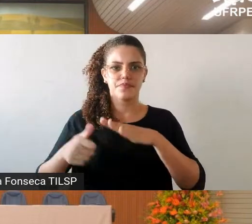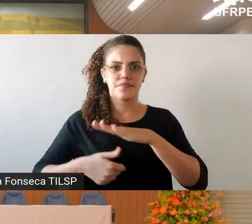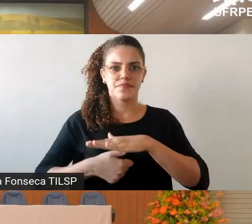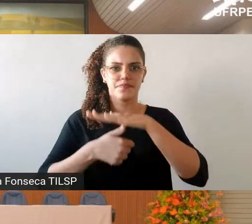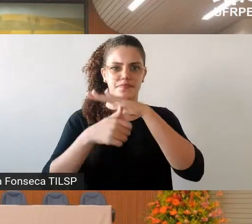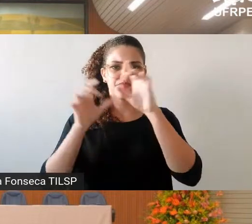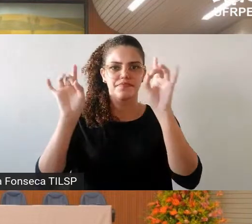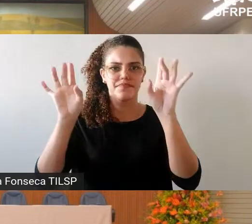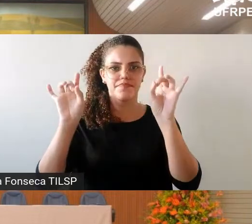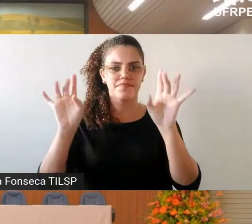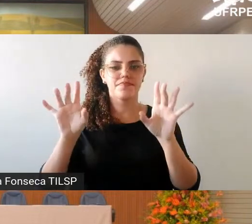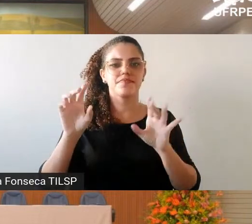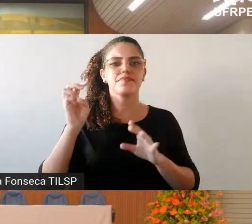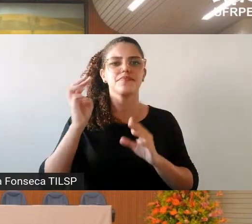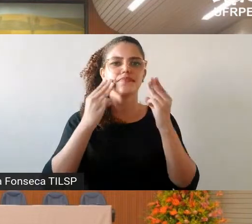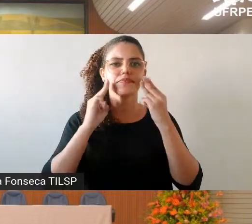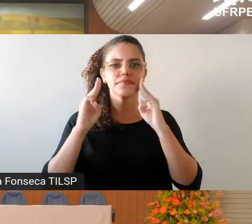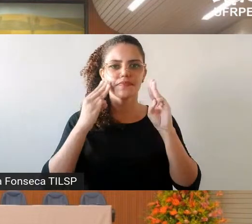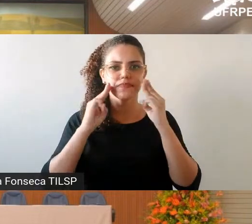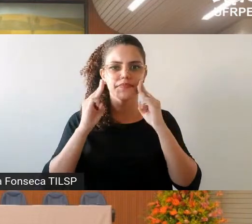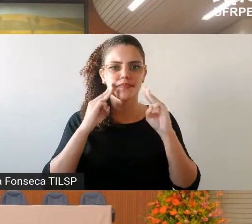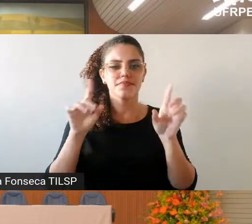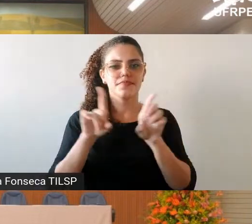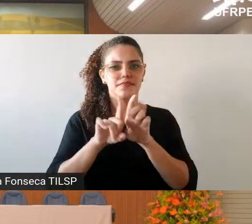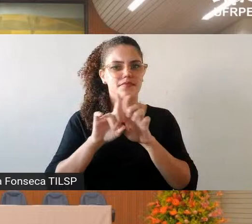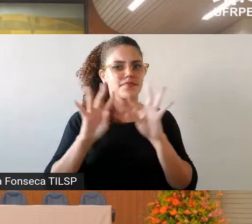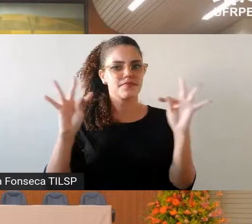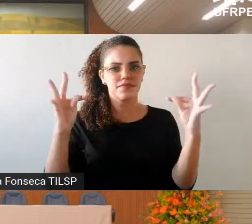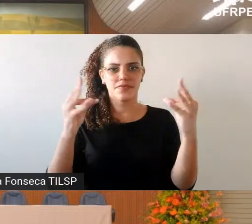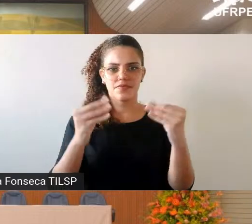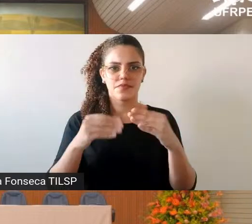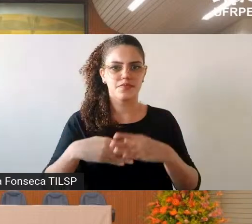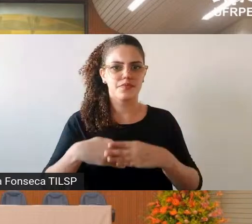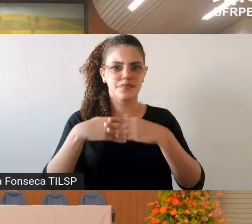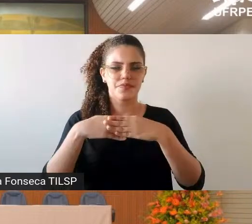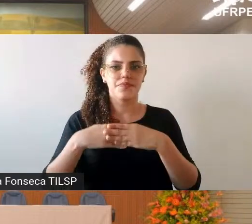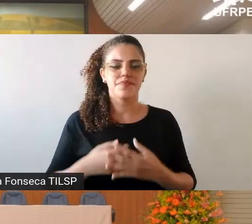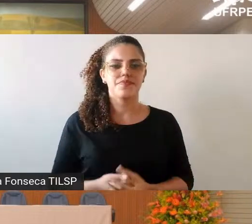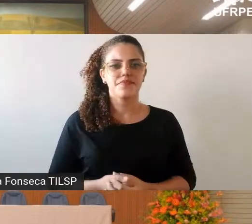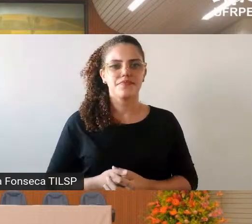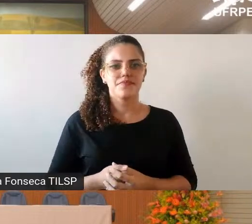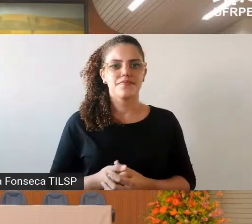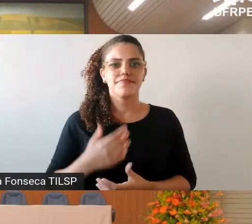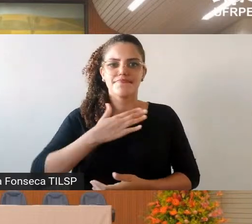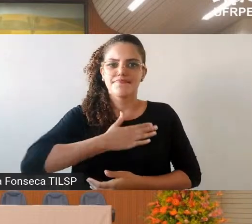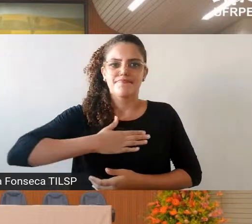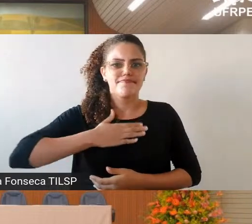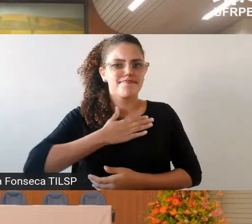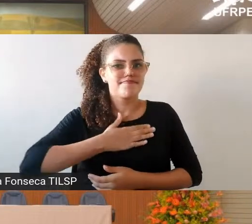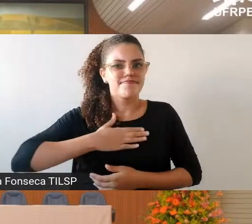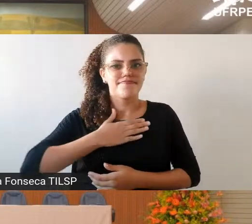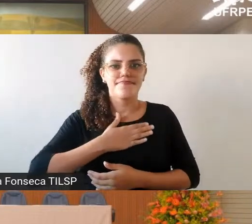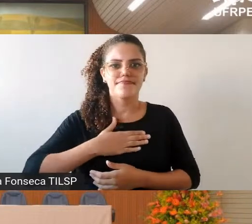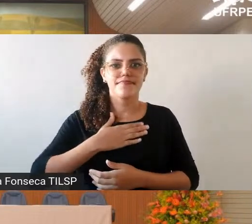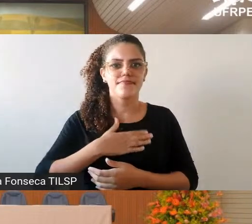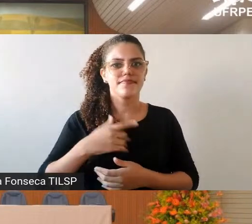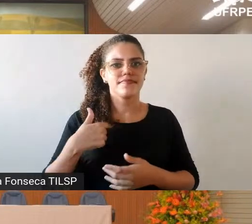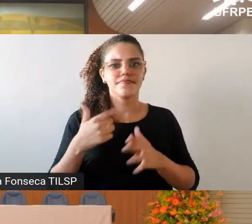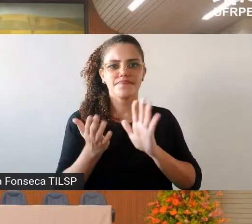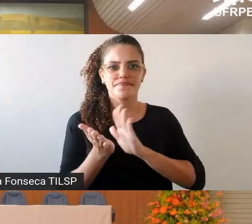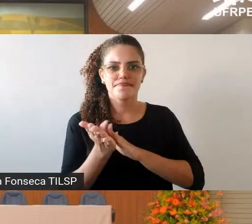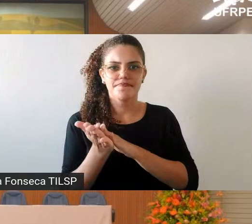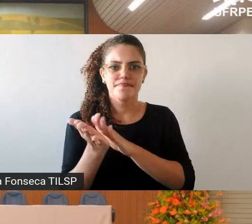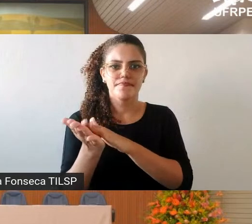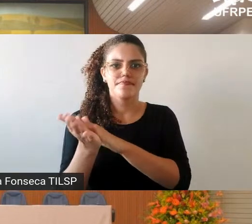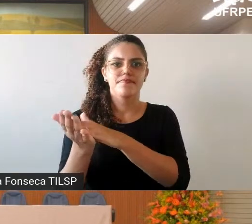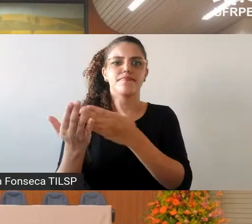cumprimento todas as pessoas presentes nessa cerimônia virtual. É com muita satisfação que eu parabenizo, que dou as boas-vindas aos